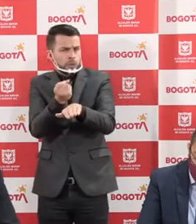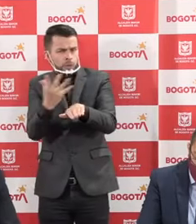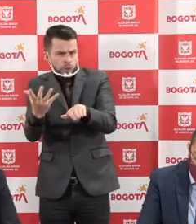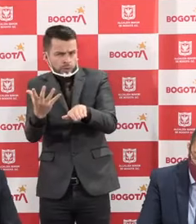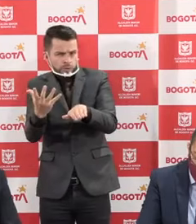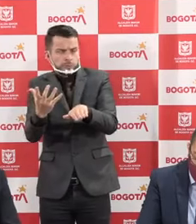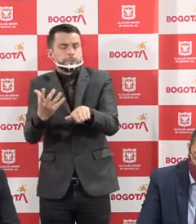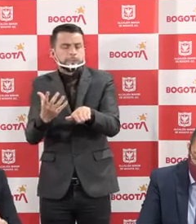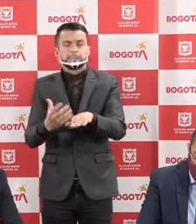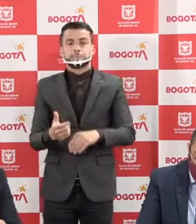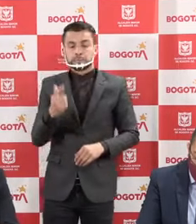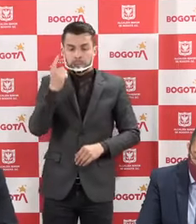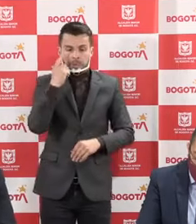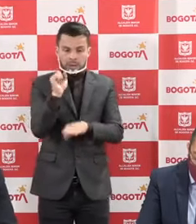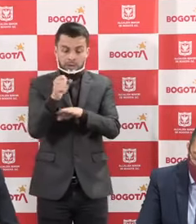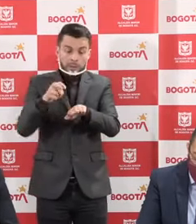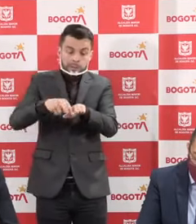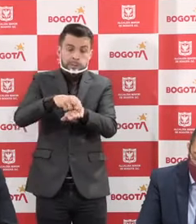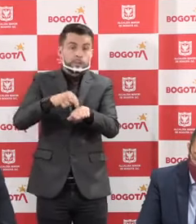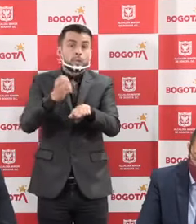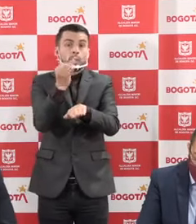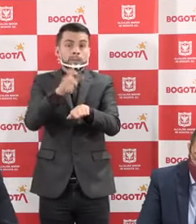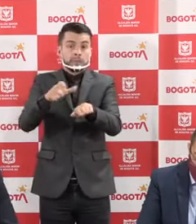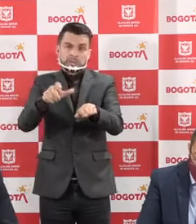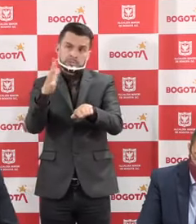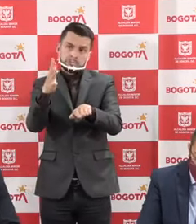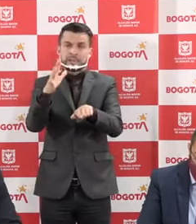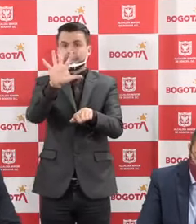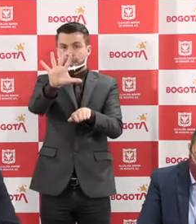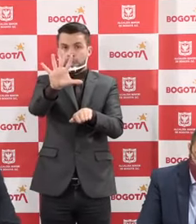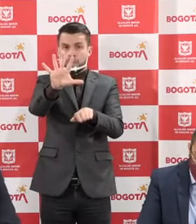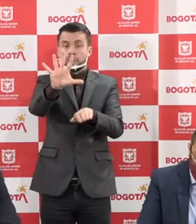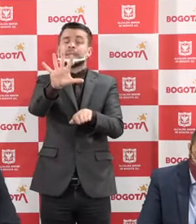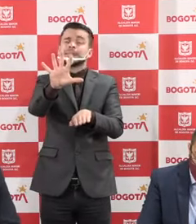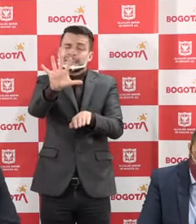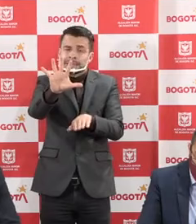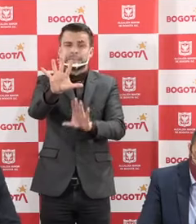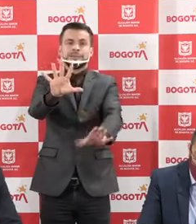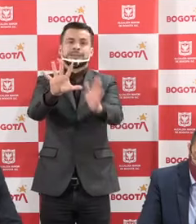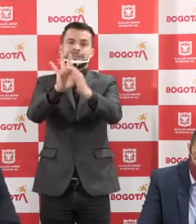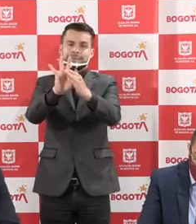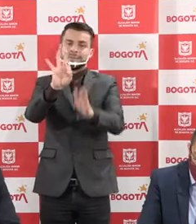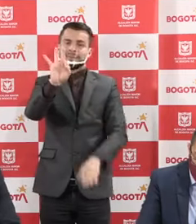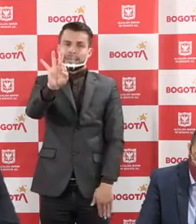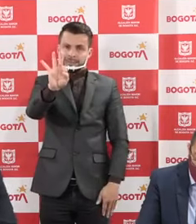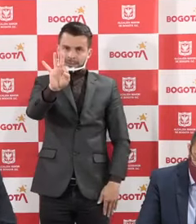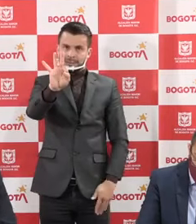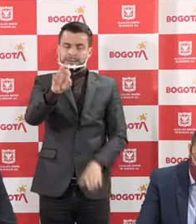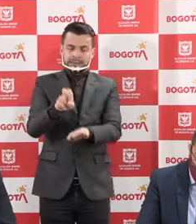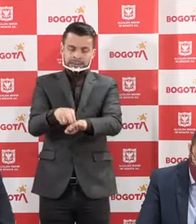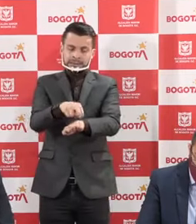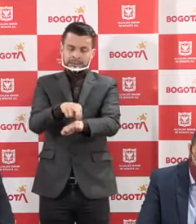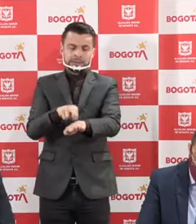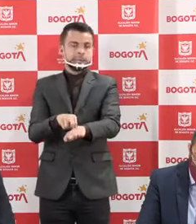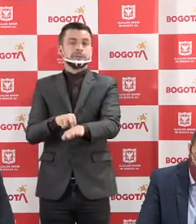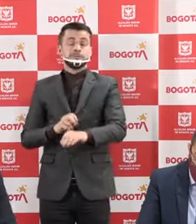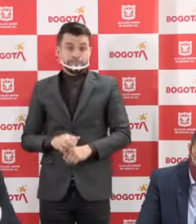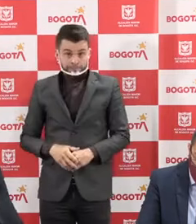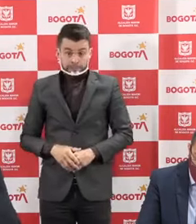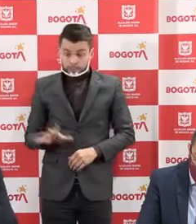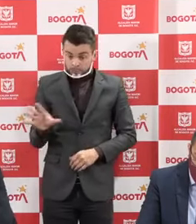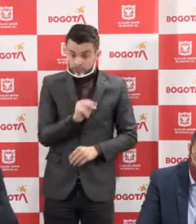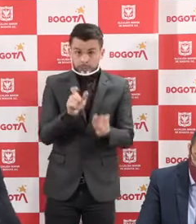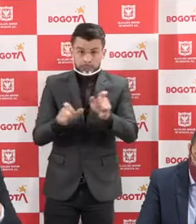que un vehículo ordinario que tiene capacidad para cinco pasajeros lleve máximo tres es necesario que absolutamente todas las personas dentro del vehículo